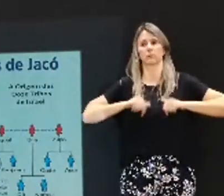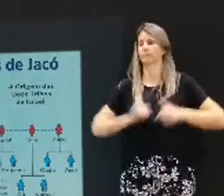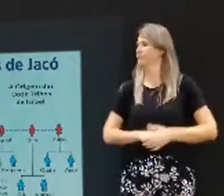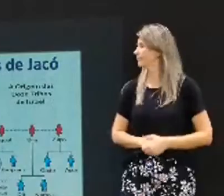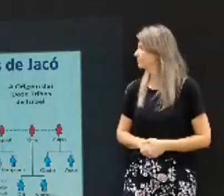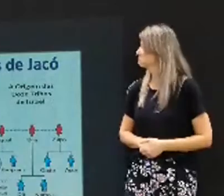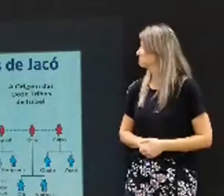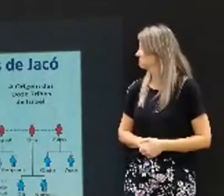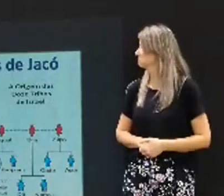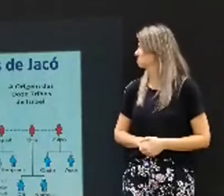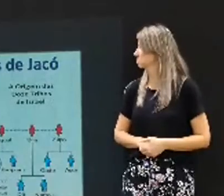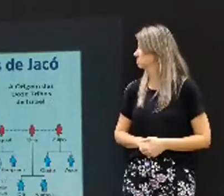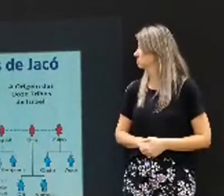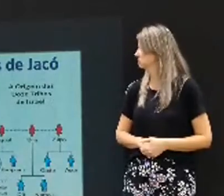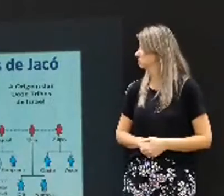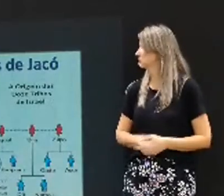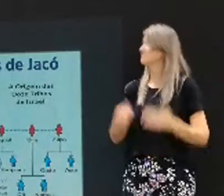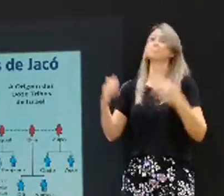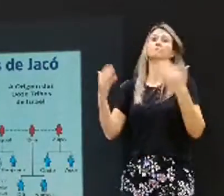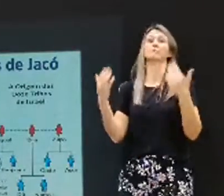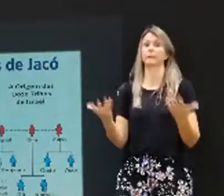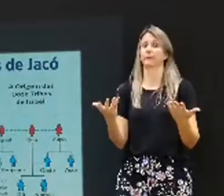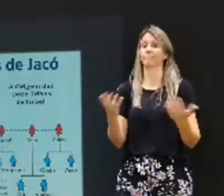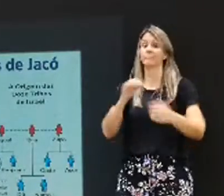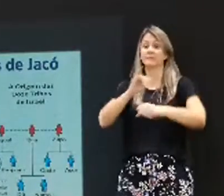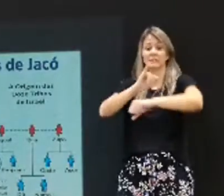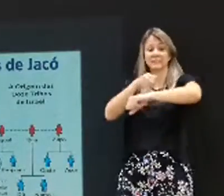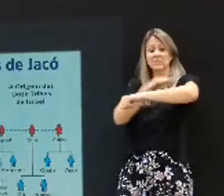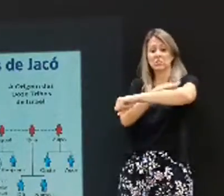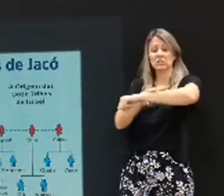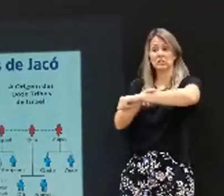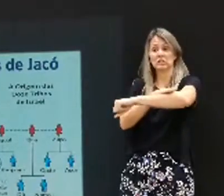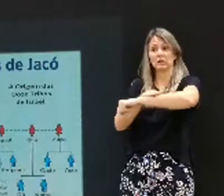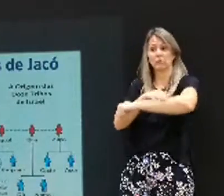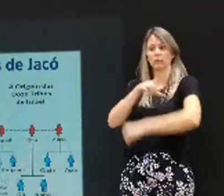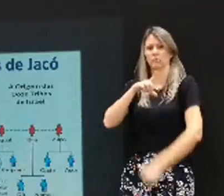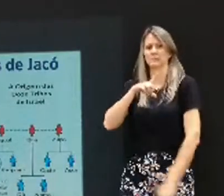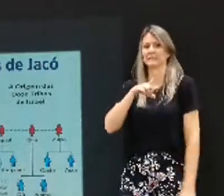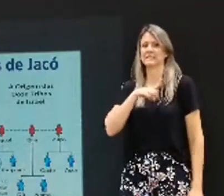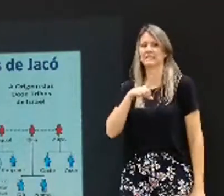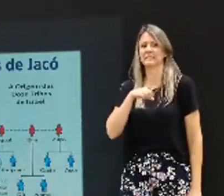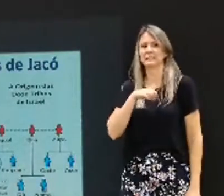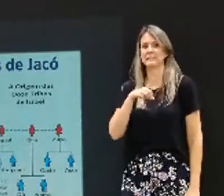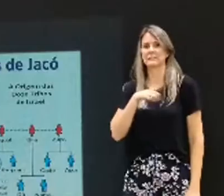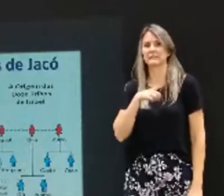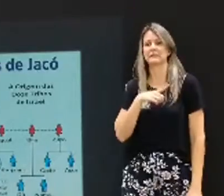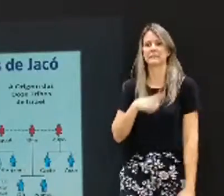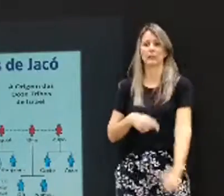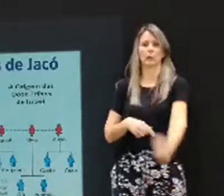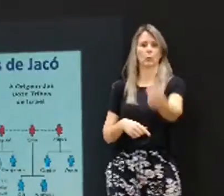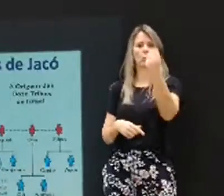Esse é o povo de Israel, eles são do povo de Israel. Então, Jacó, ele